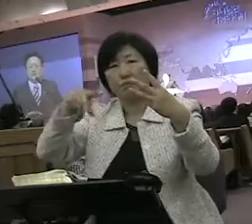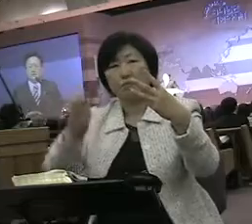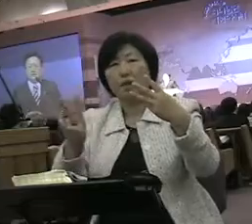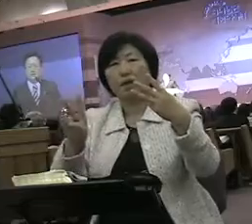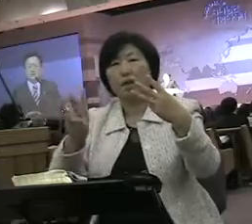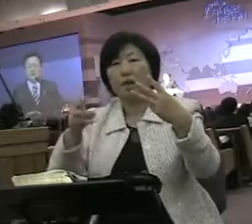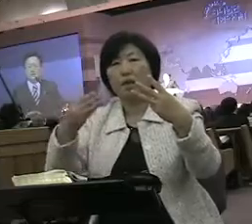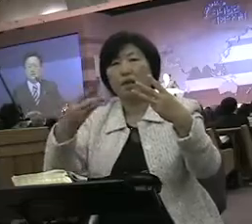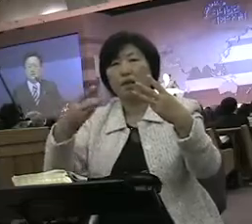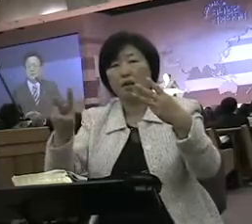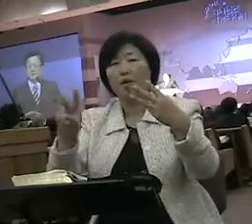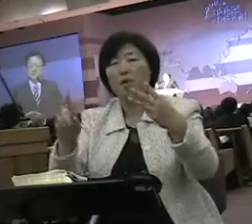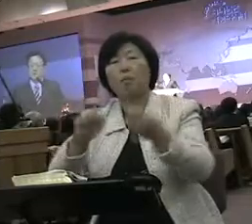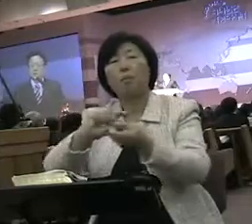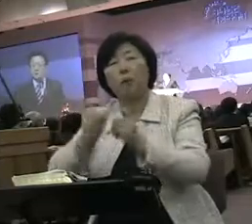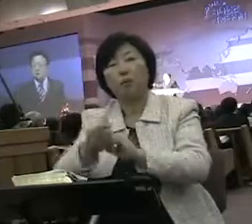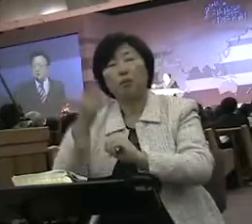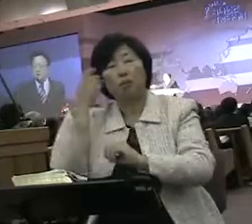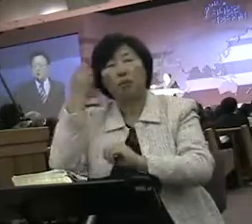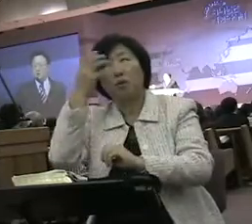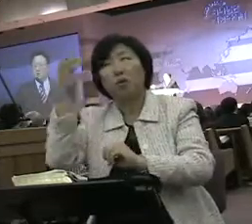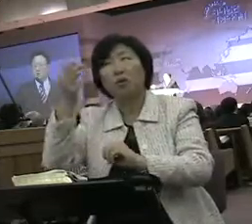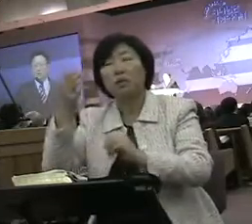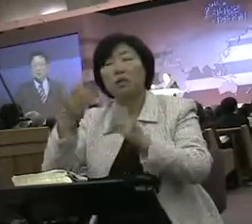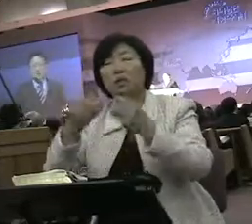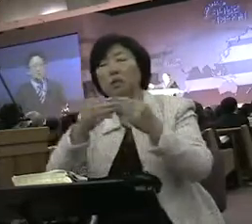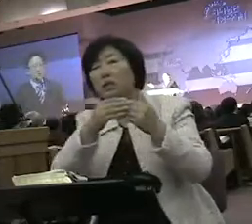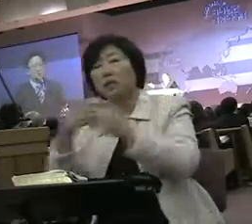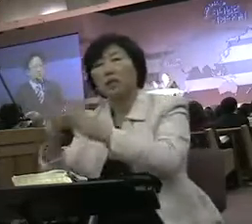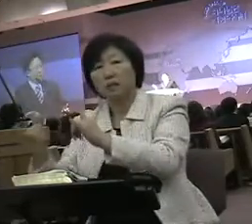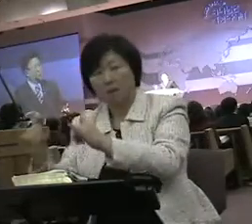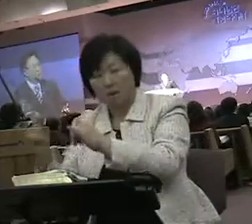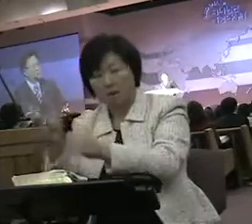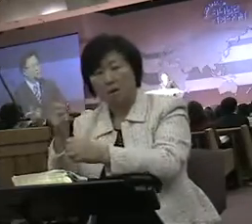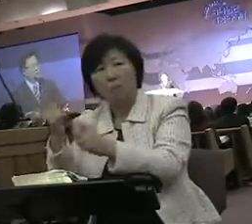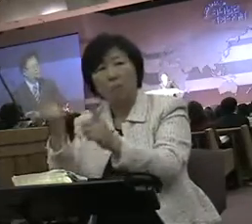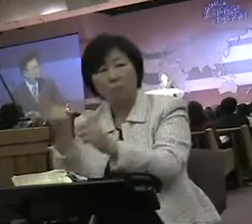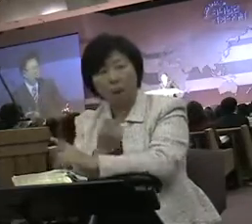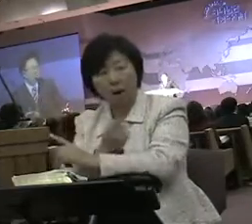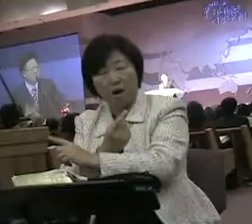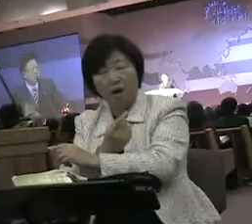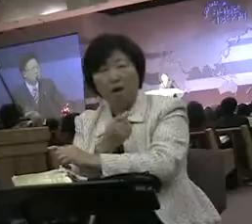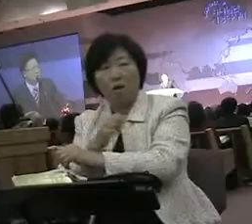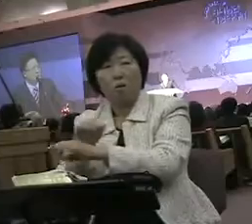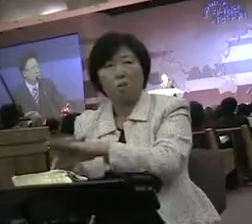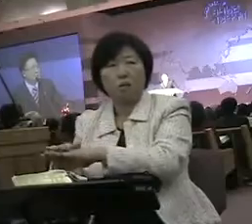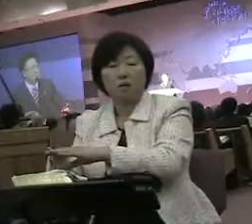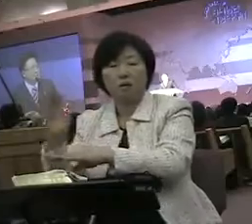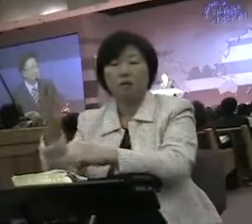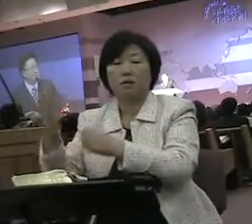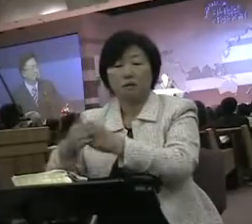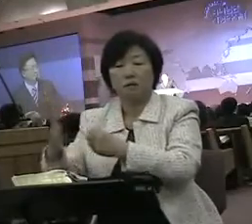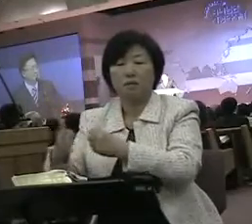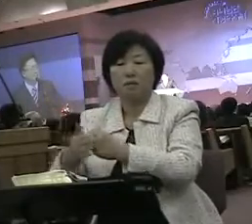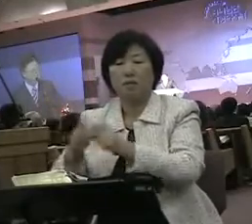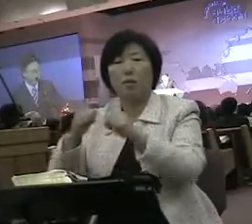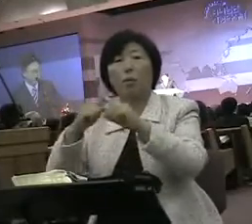길러놓았다는 거예요. 여러분, 이것이 지난 2000년 동안에 교회사가 우리에게 가르쳐주고 있는 교훈입니다.